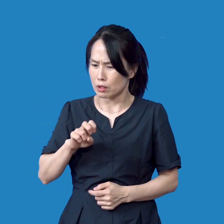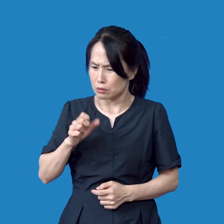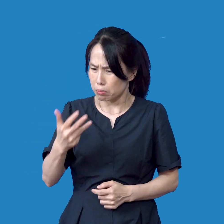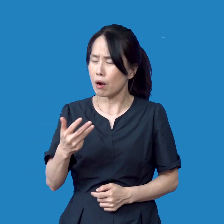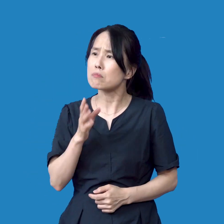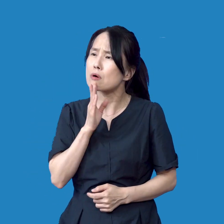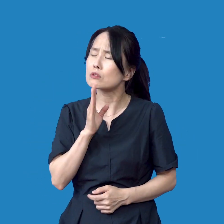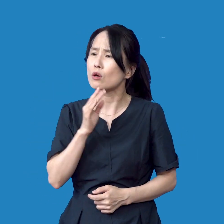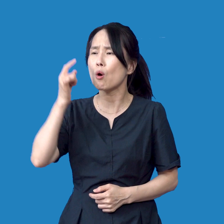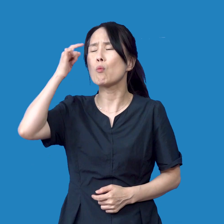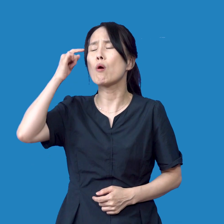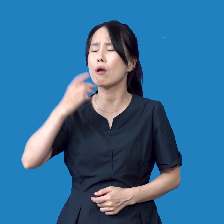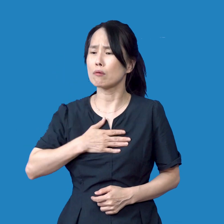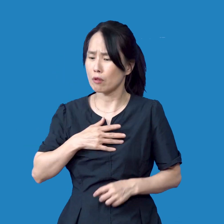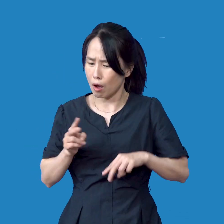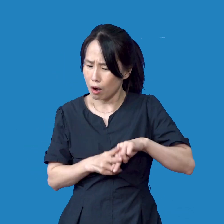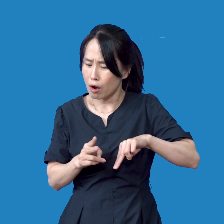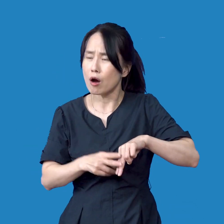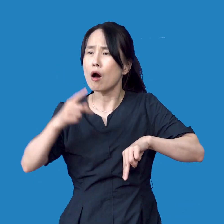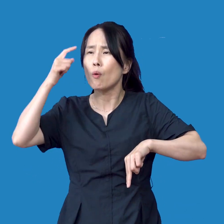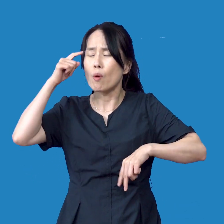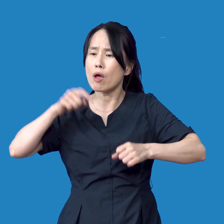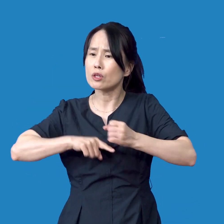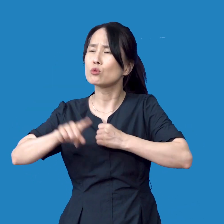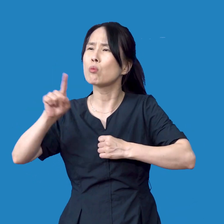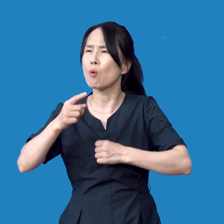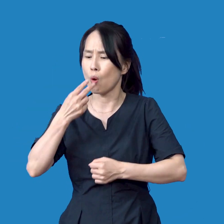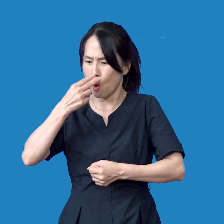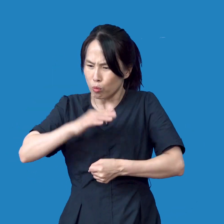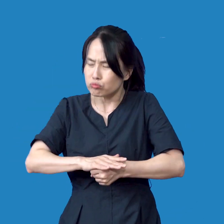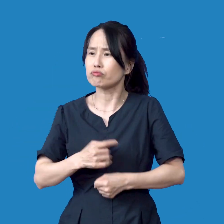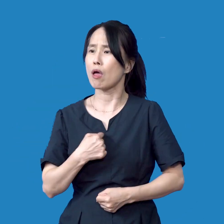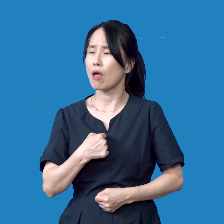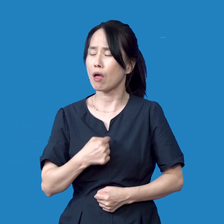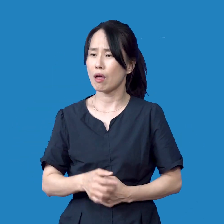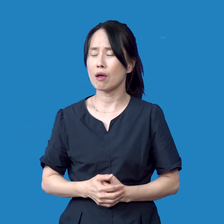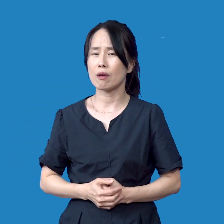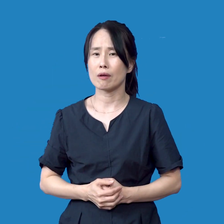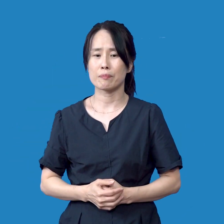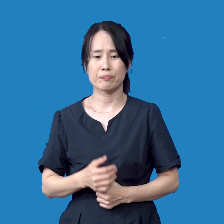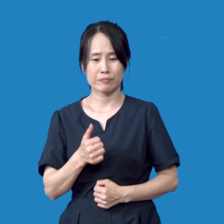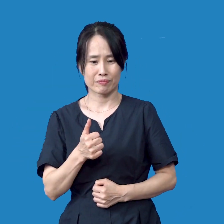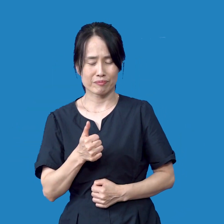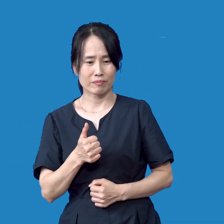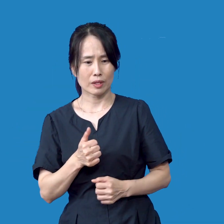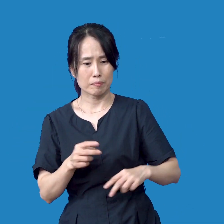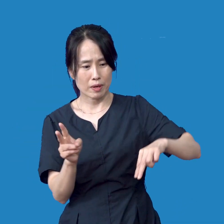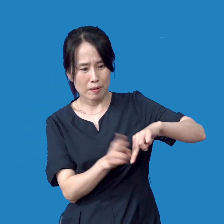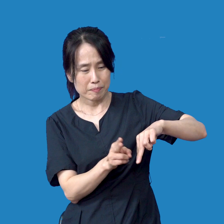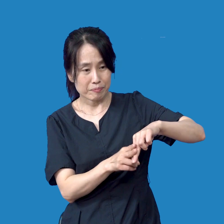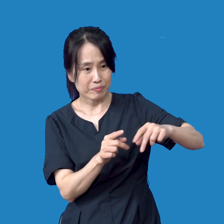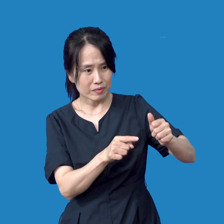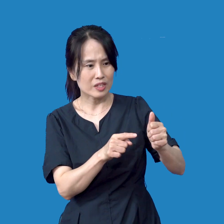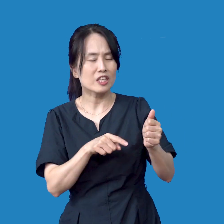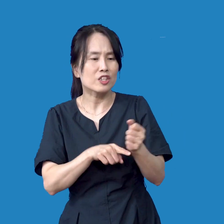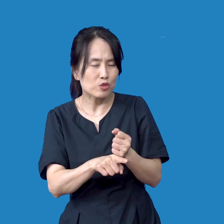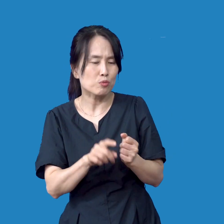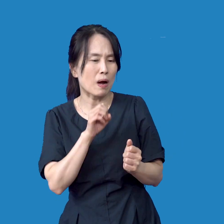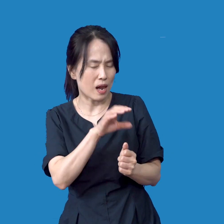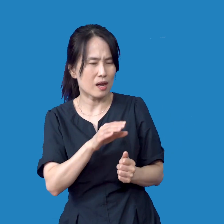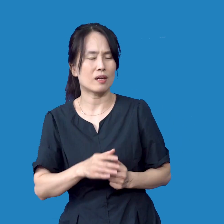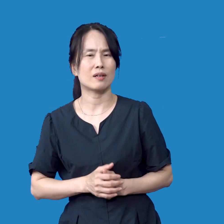맞지 않습니까? 제가 왜 곤장을 맞아야 합니까? 억울합니다. 원님이 곤장을 맞아야 되는 이유를